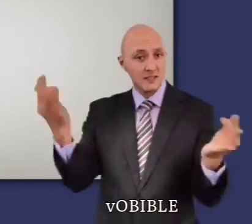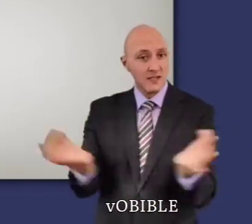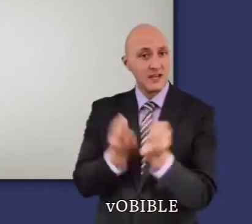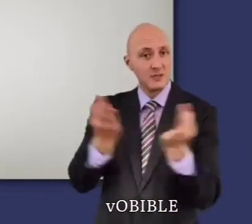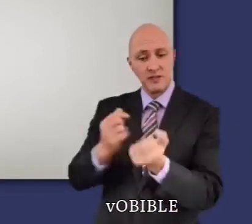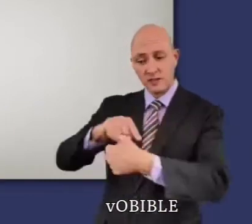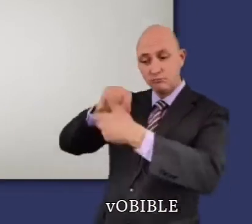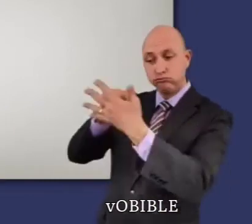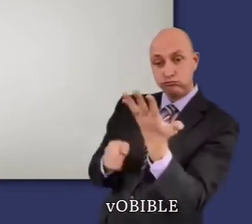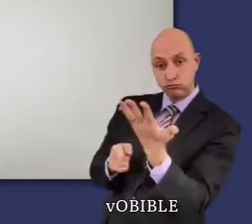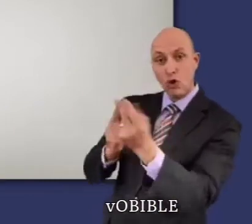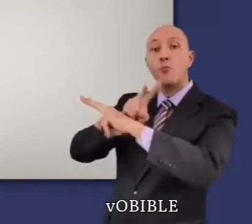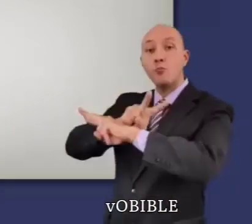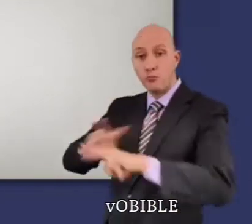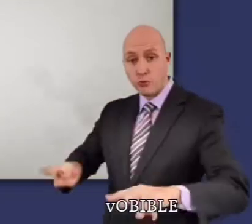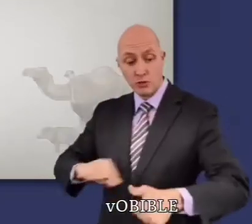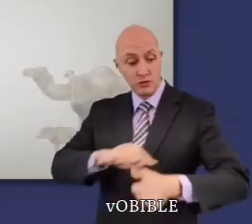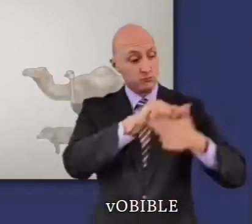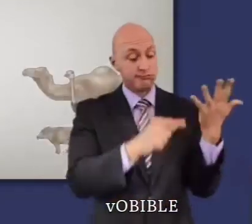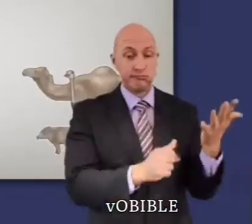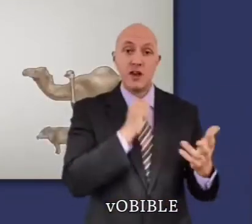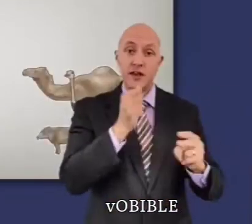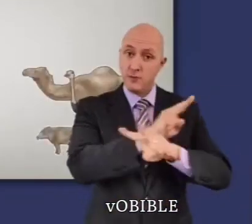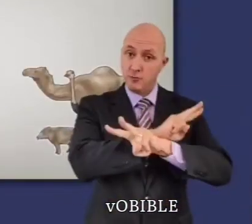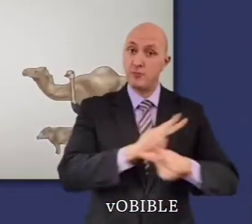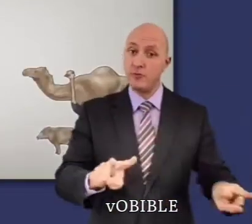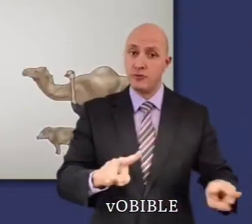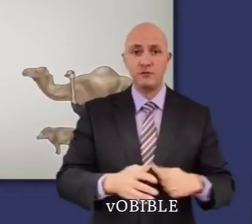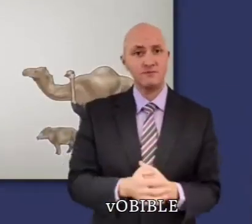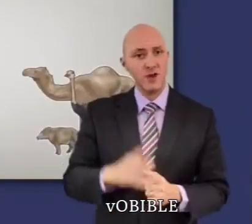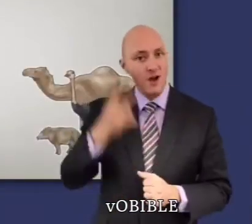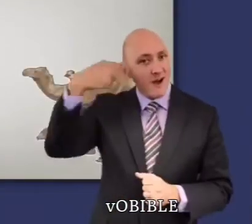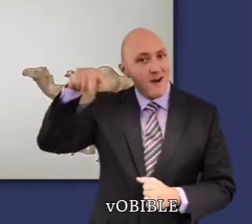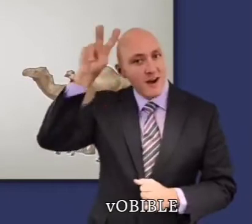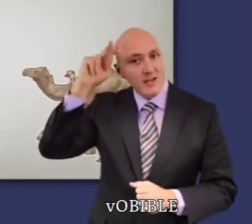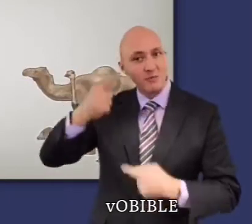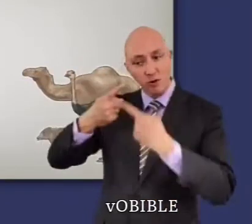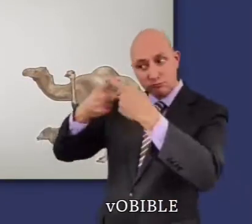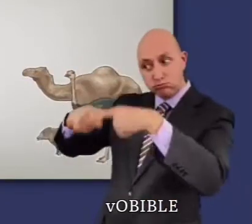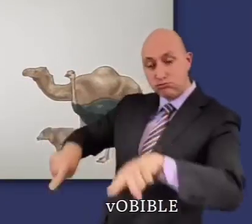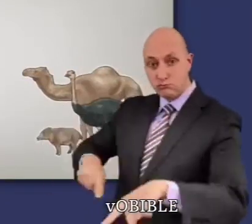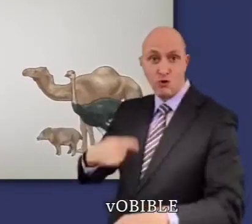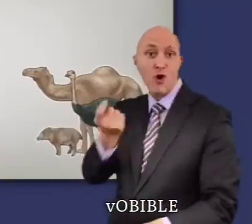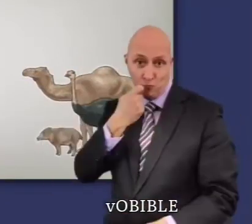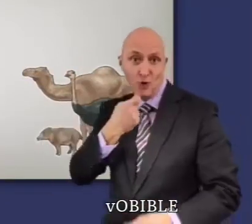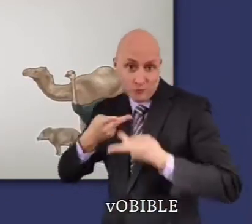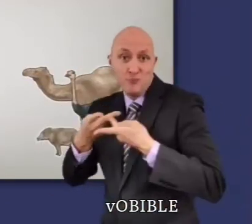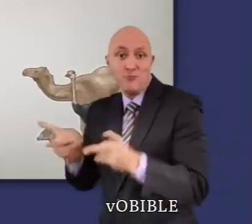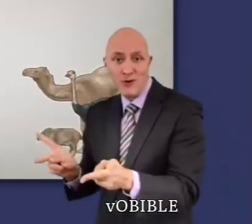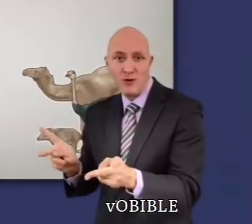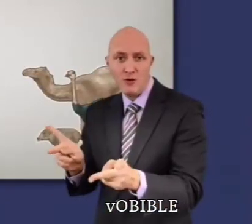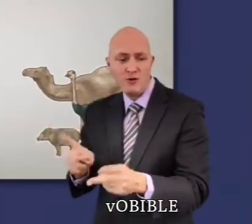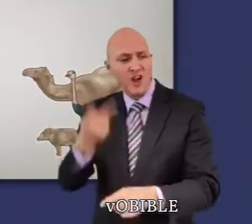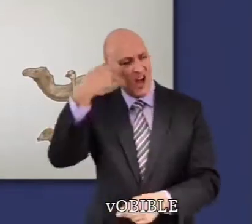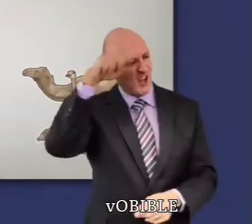Après cela, Jéhovah interdit aux prêtres de boire de l'alcool avant d'entrer dans la tente de la rencontre, le tabernacle.